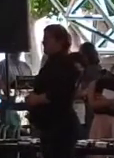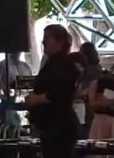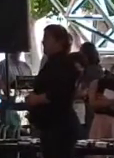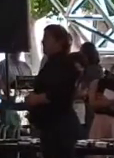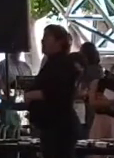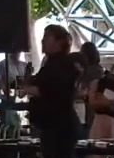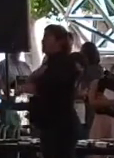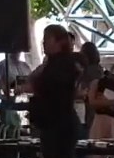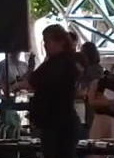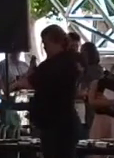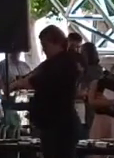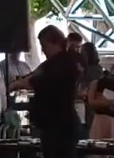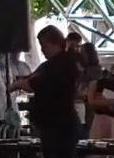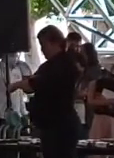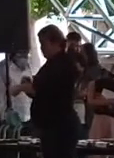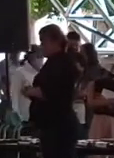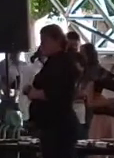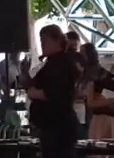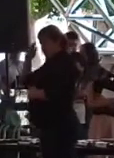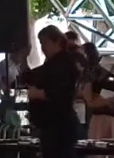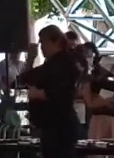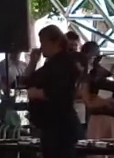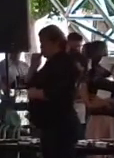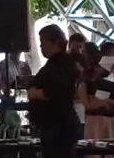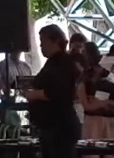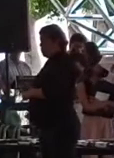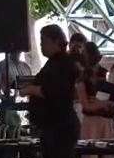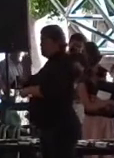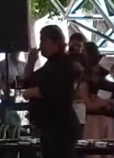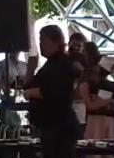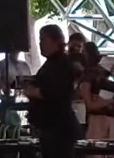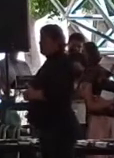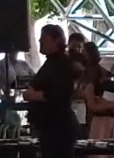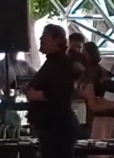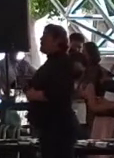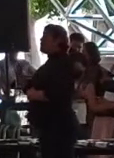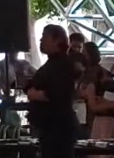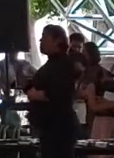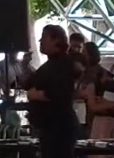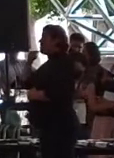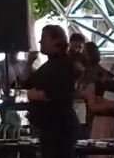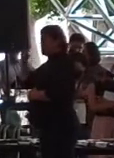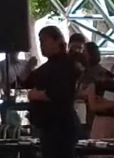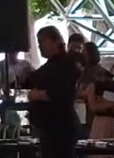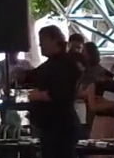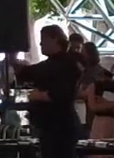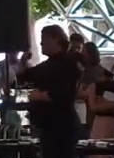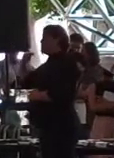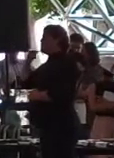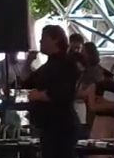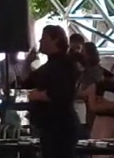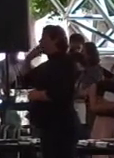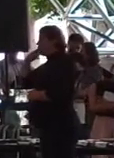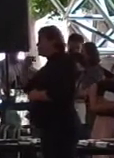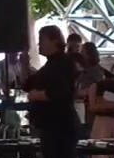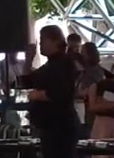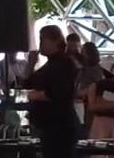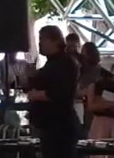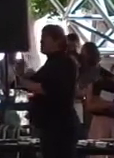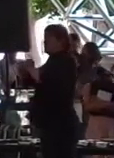Buenas tardes, señora gobernadora. En nombre de los niños y niñas de